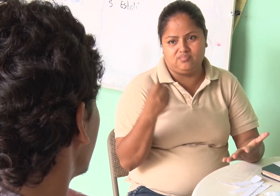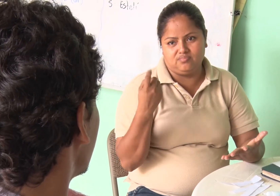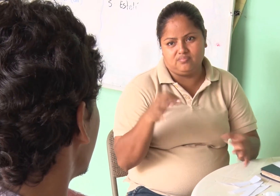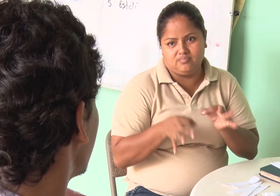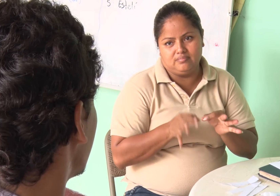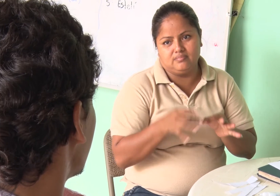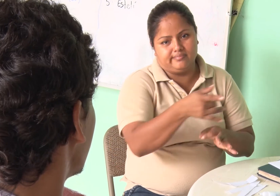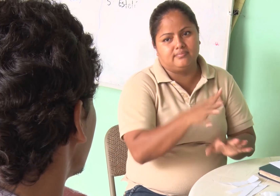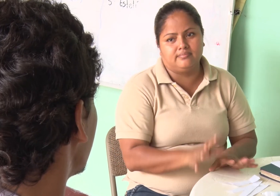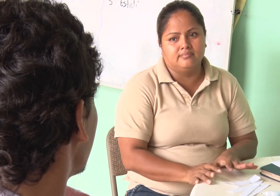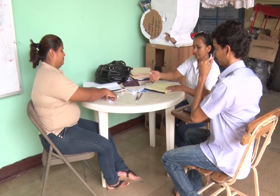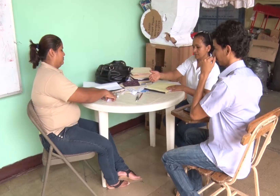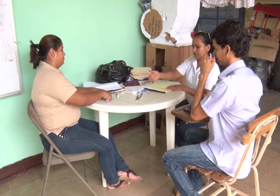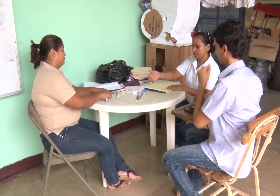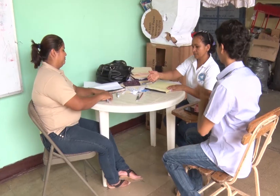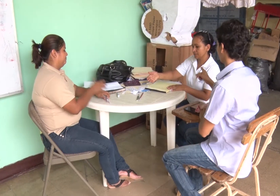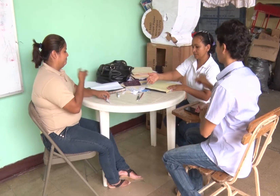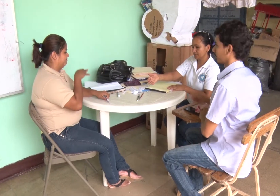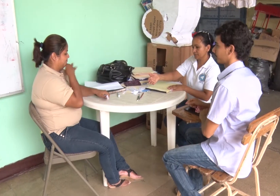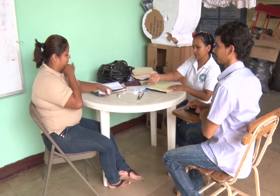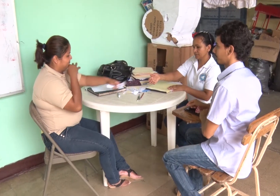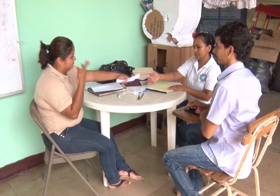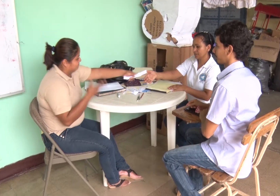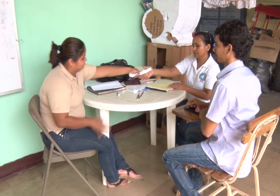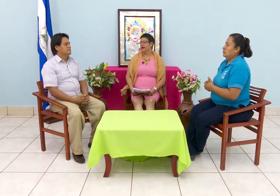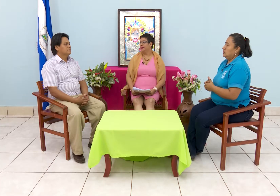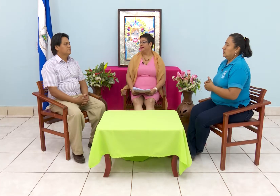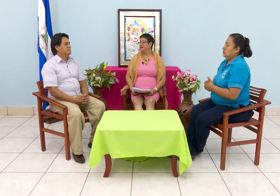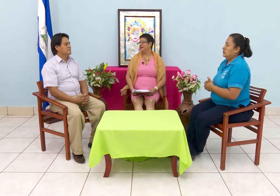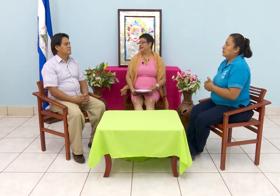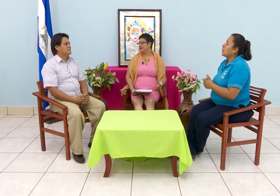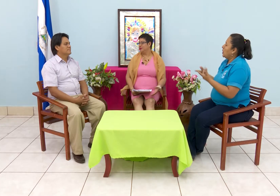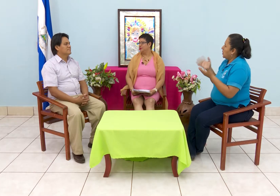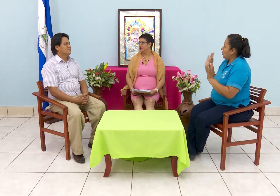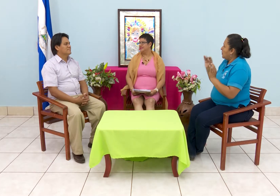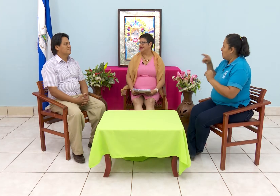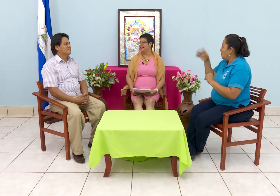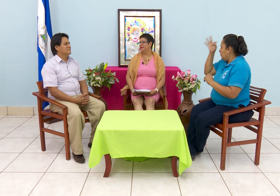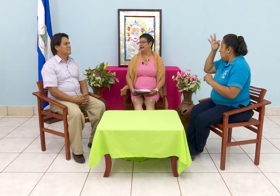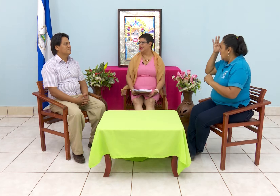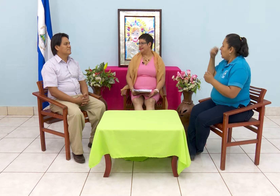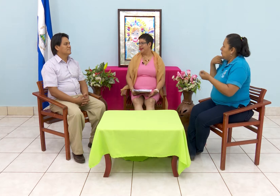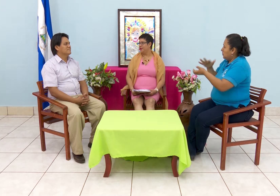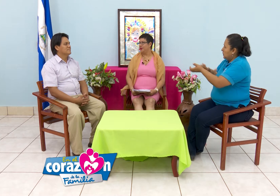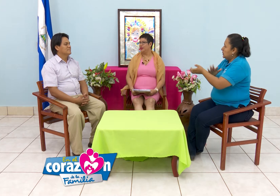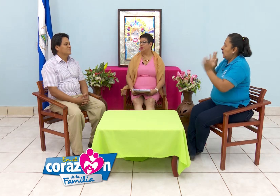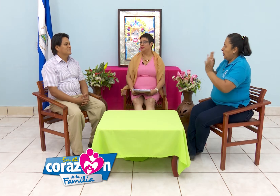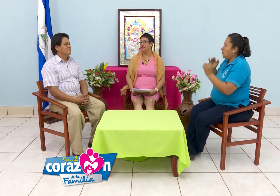interpretármelo en señas para yo darme cuenta de lo que dice ese documento. Qué bien, Francisco, que usted se sienta, ¿verdad?, realizado, y como usted dice,